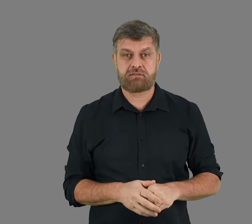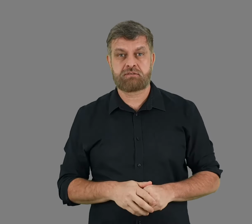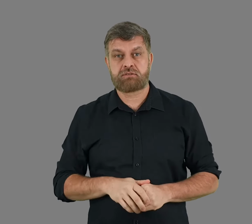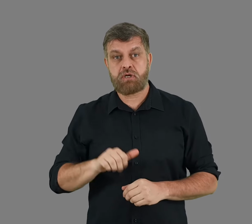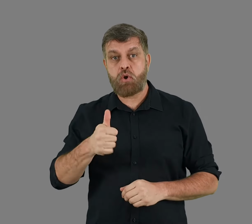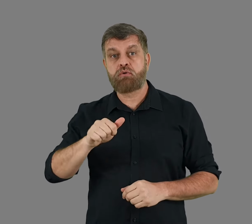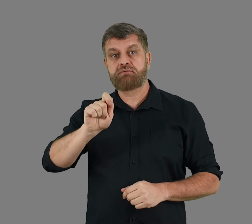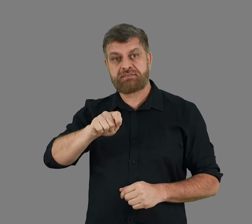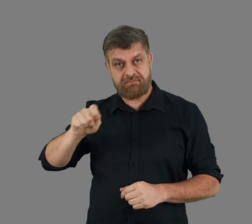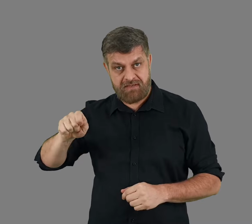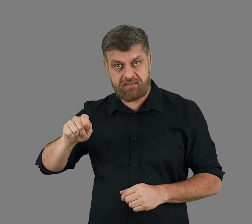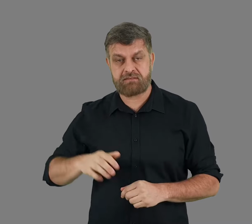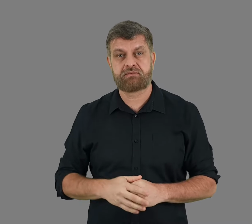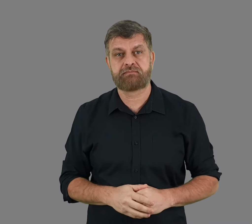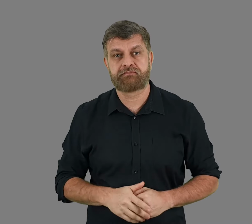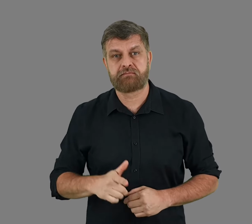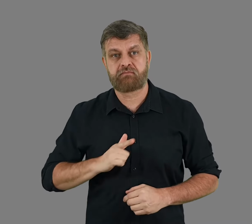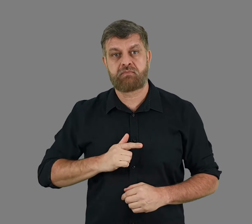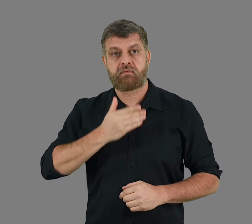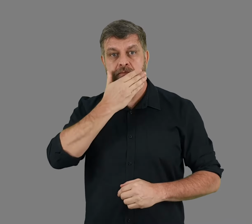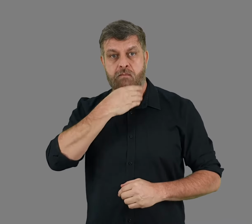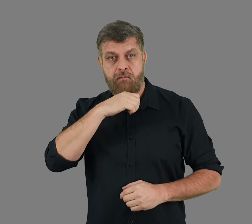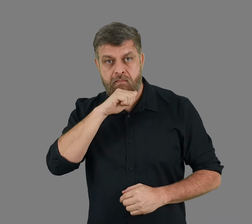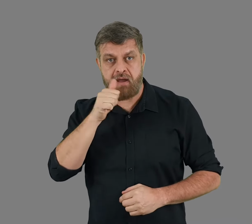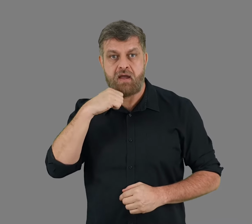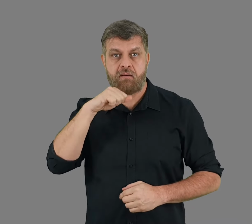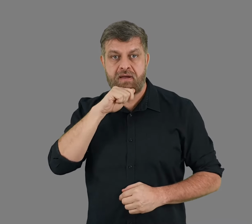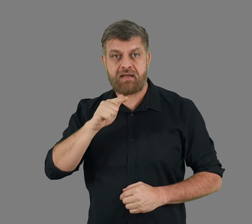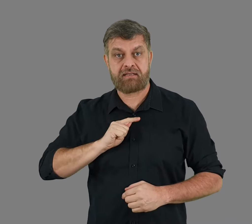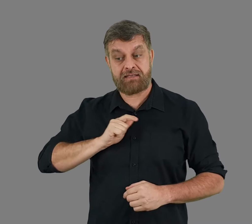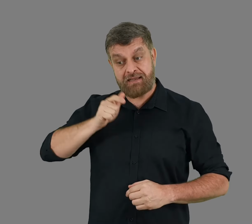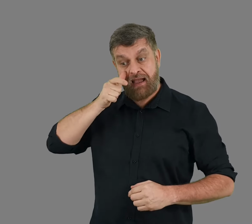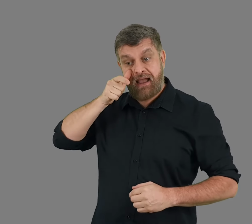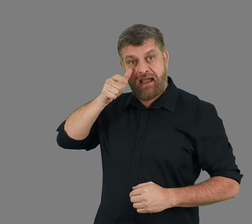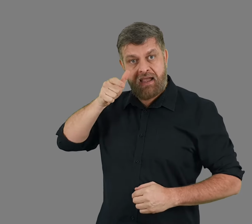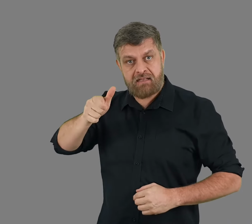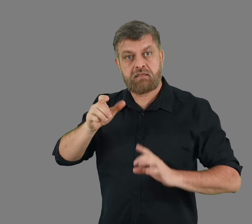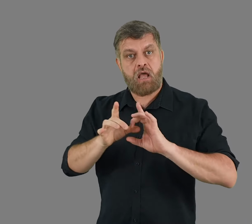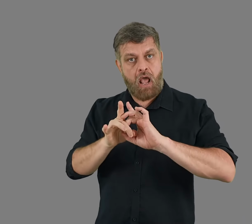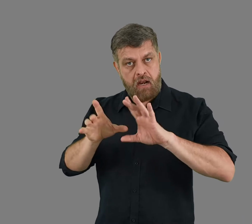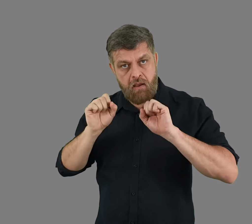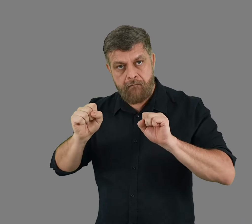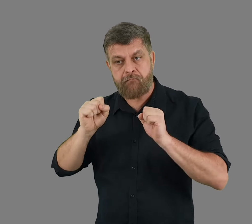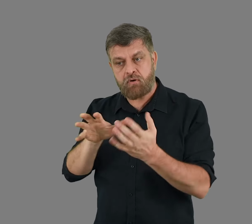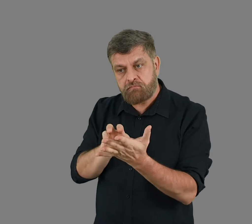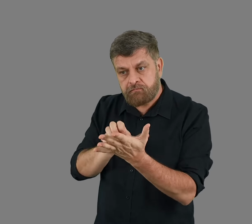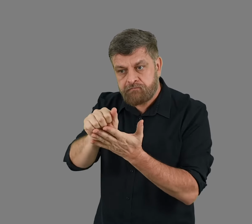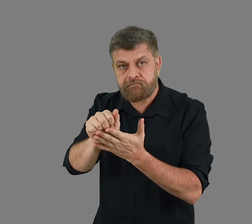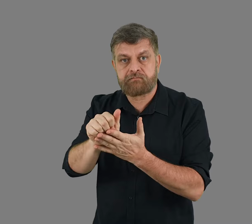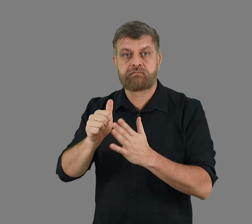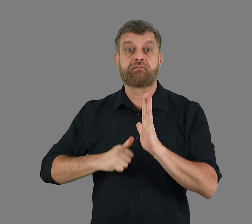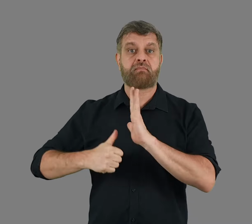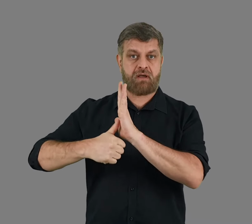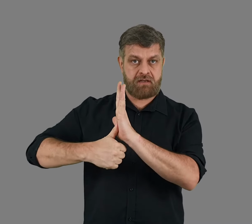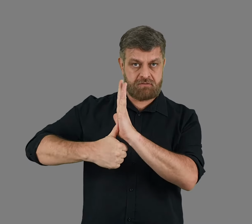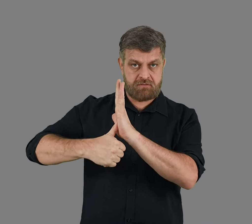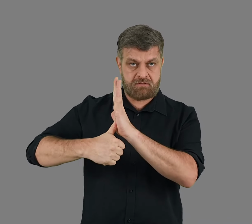meses, cuja pais demonstram interesse e autorizam a inscrição dos filhos no quadro de associados.